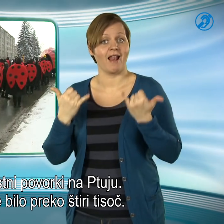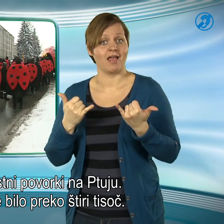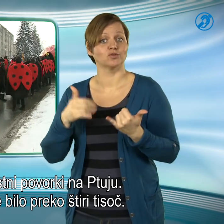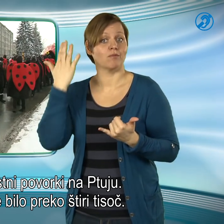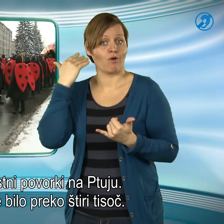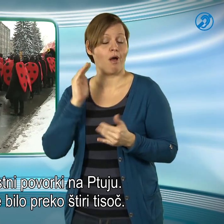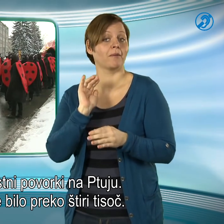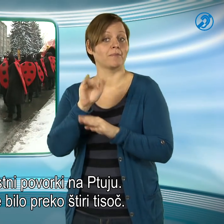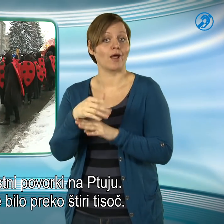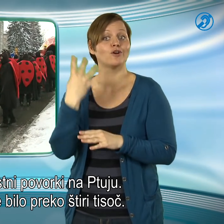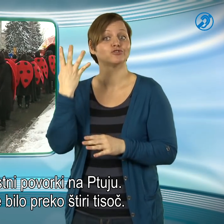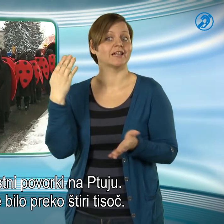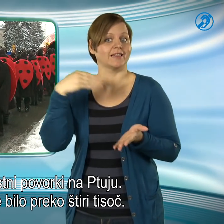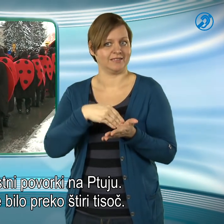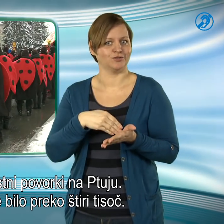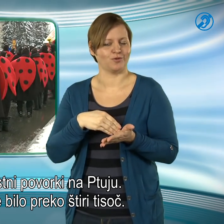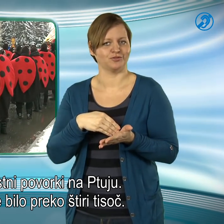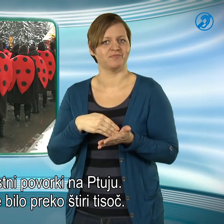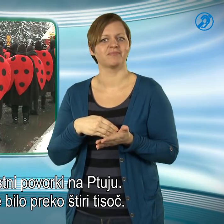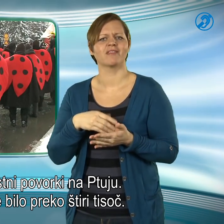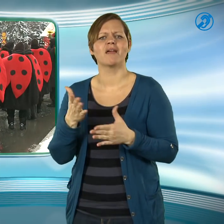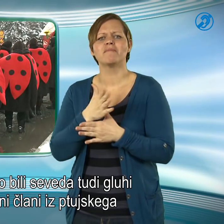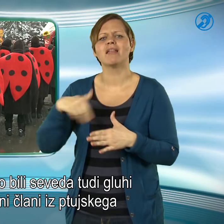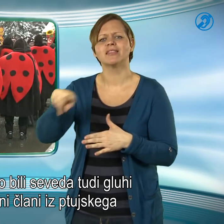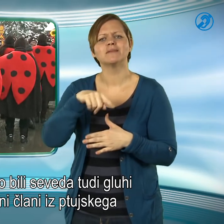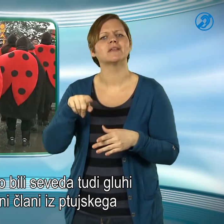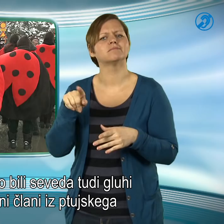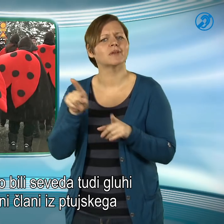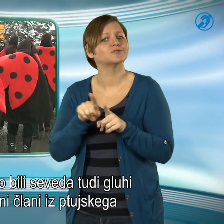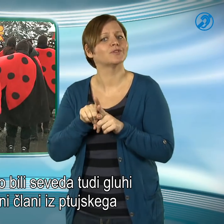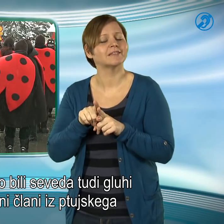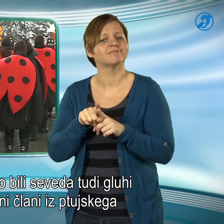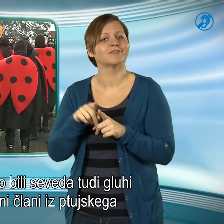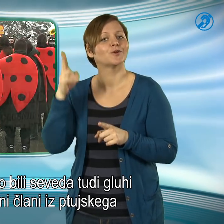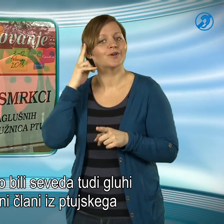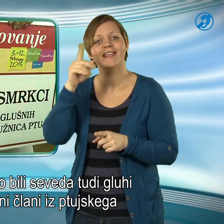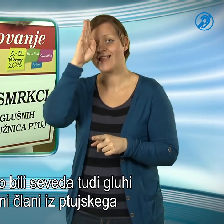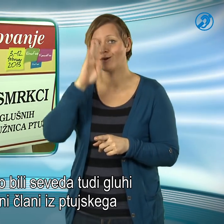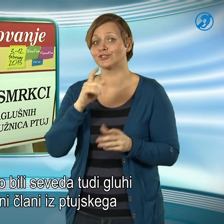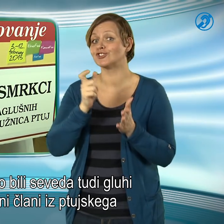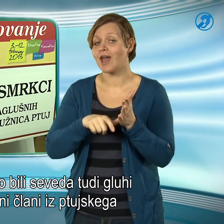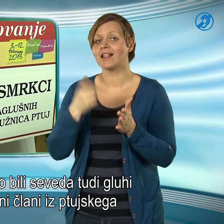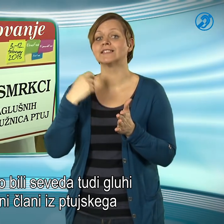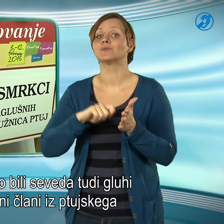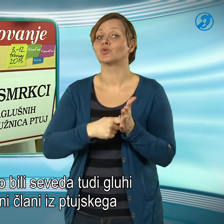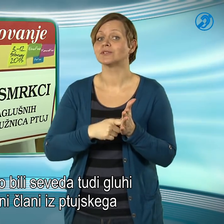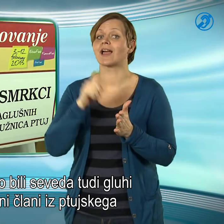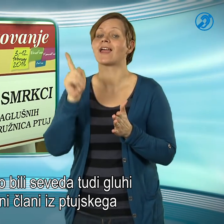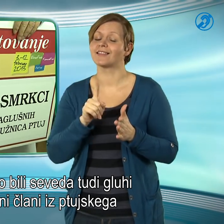Letos jih je bilo preko 4000. Med njimi so bili seveda tudi gluhi in naglušni člani iz ptujskega in